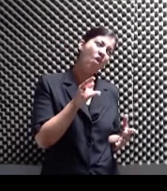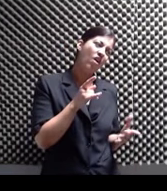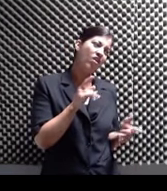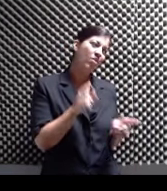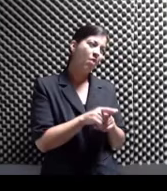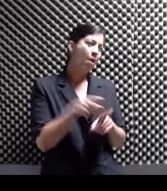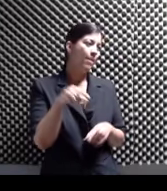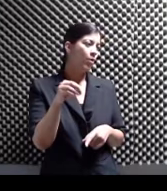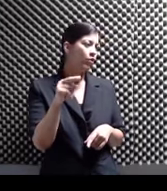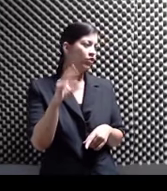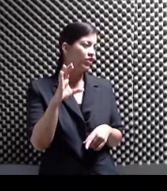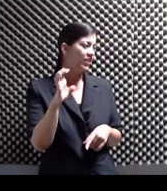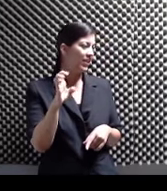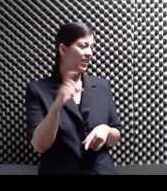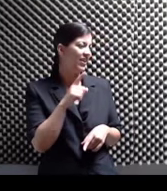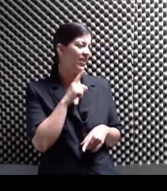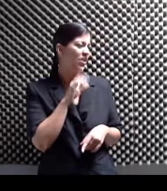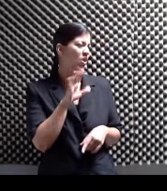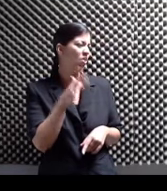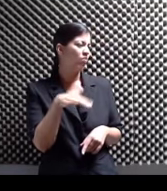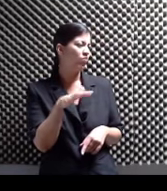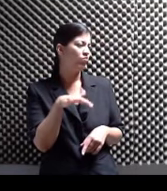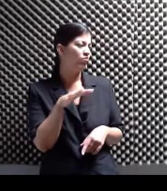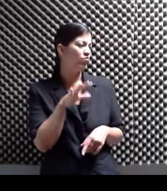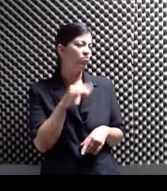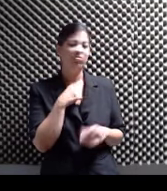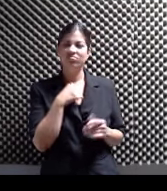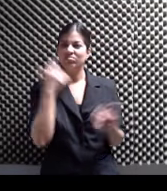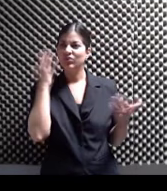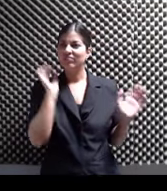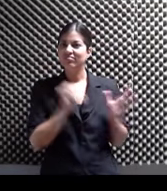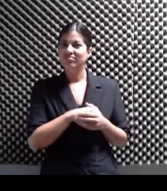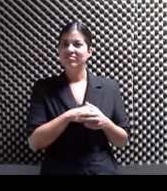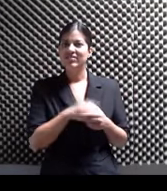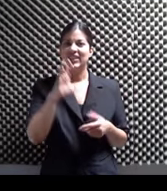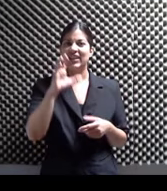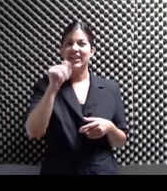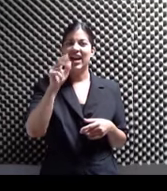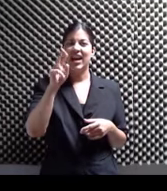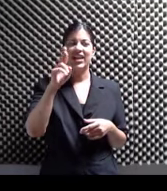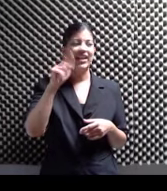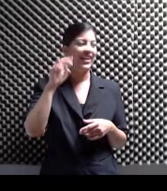Ponce, sí, esto no es rojito, es como un, ay, no sé, carmesí.